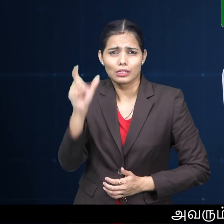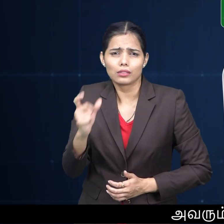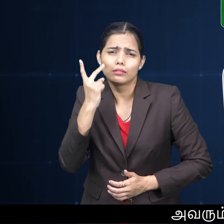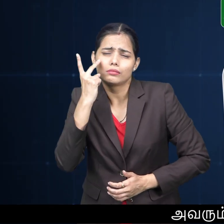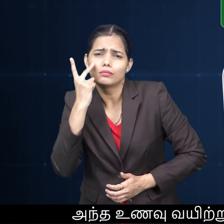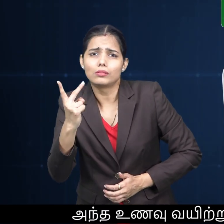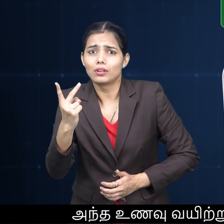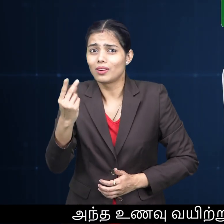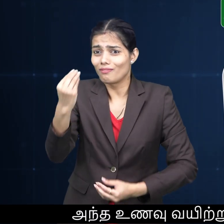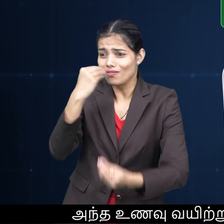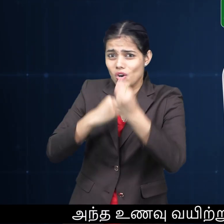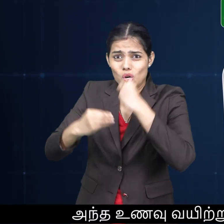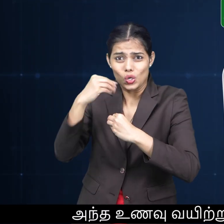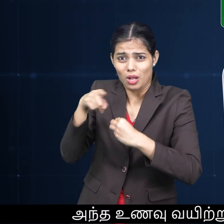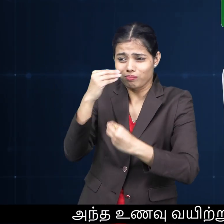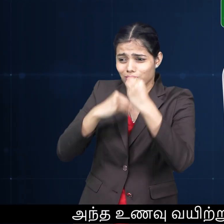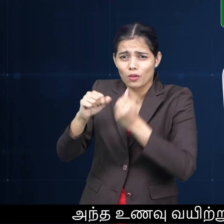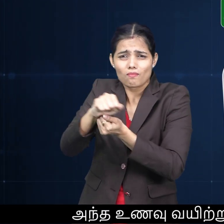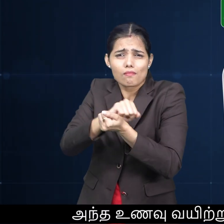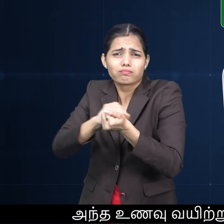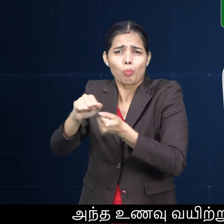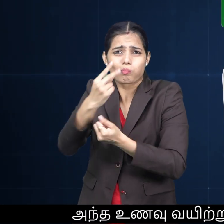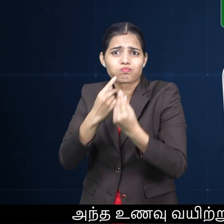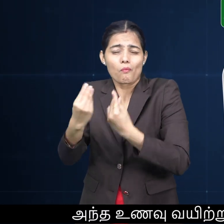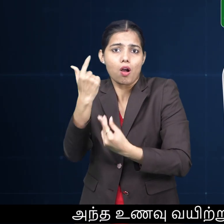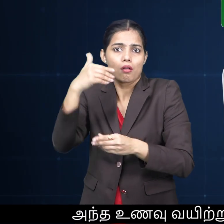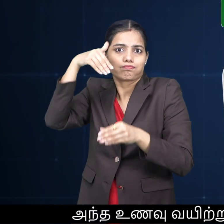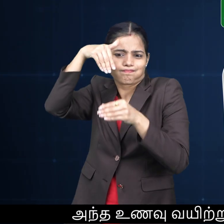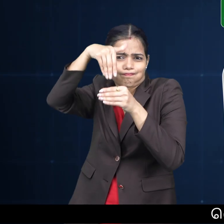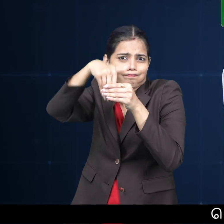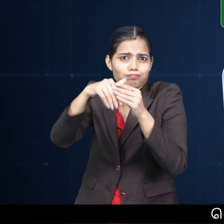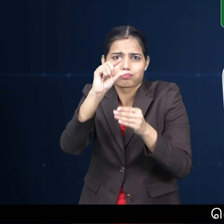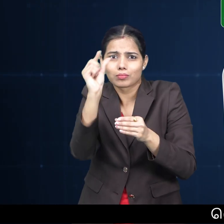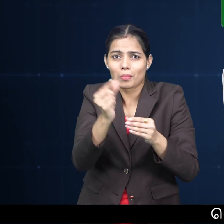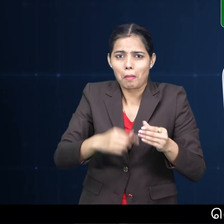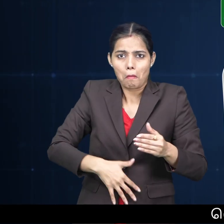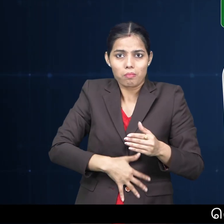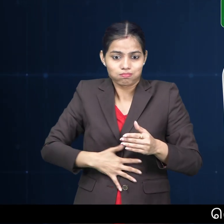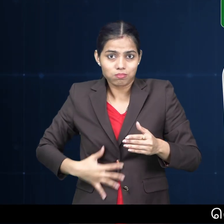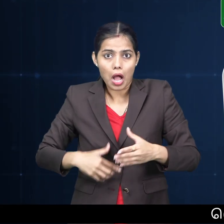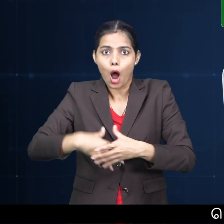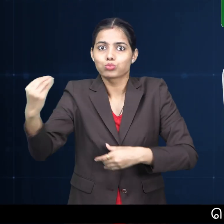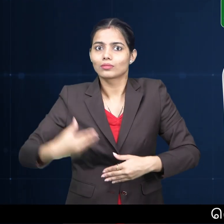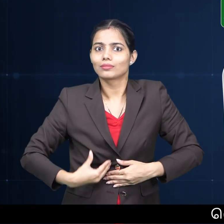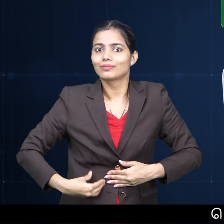உணவு வெளியே இருப்பதை விட வயிற்றில் வேகமாக ஜீரணமாகும் என்பதை அவர் கண்டறிந்தார்.